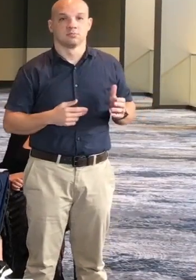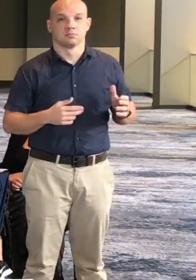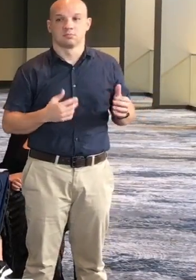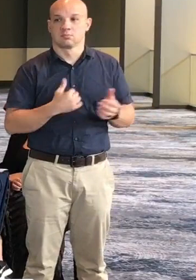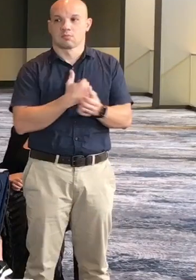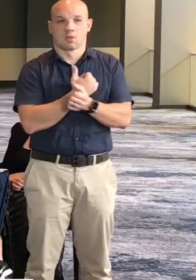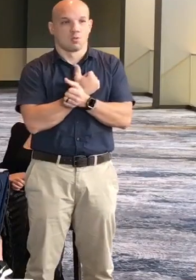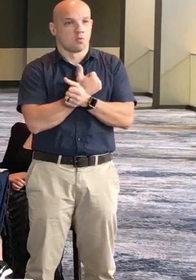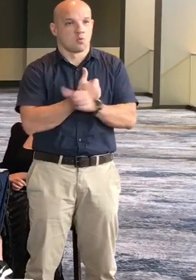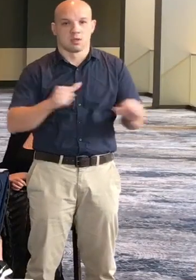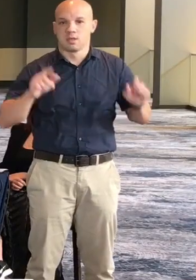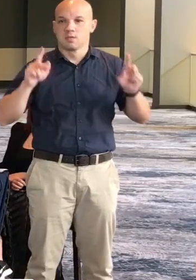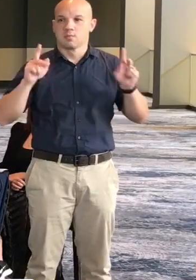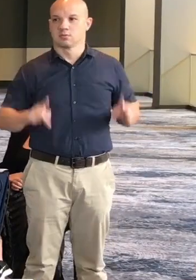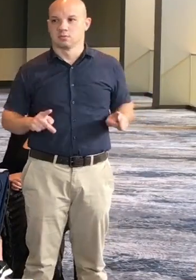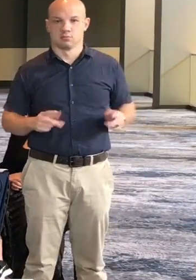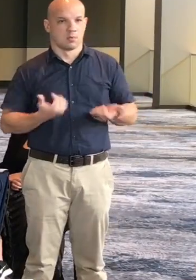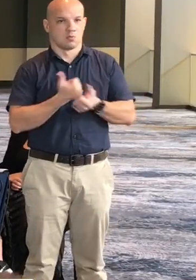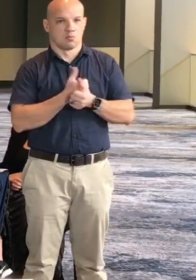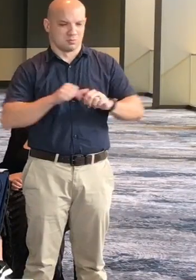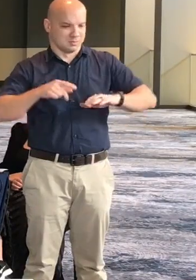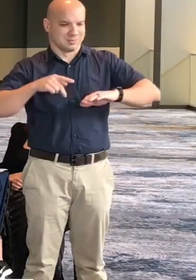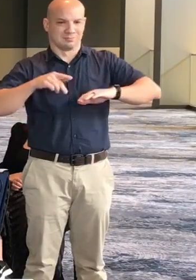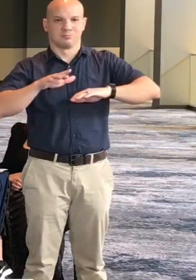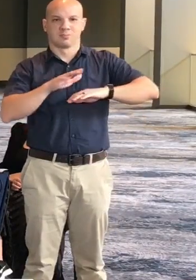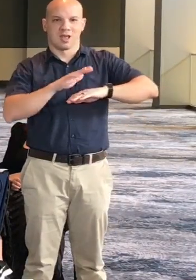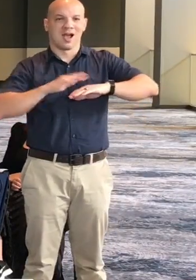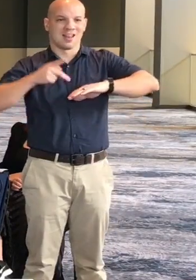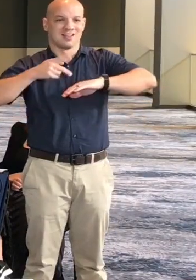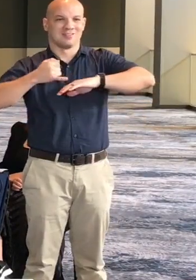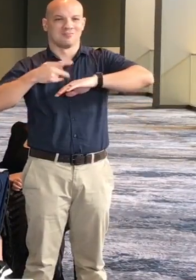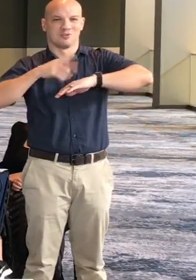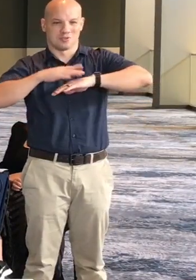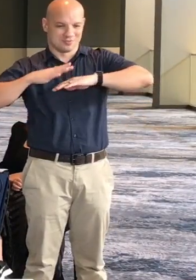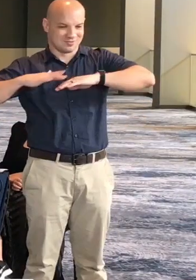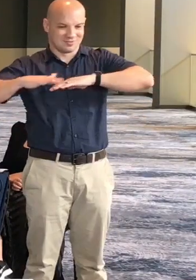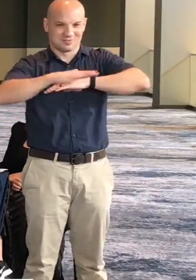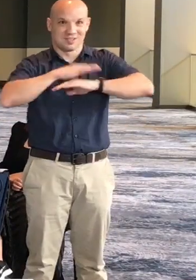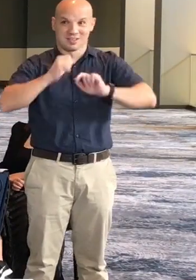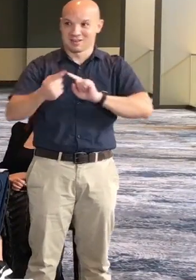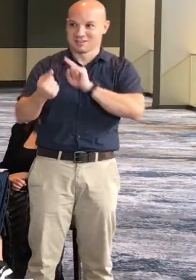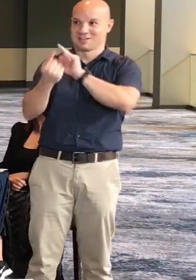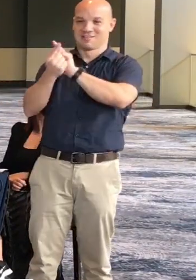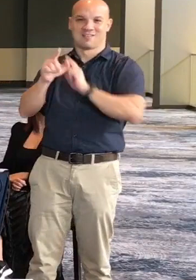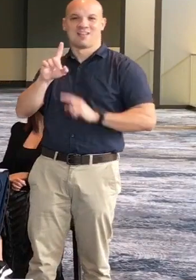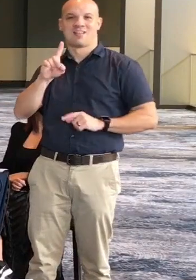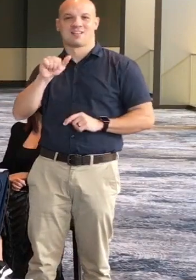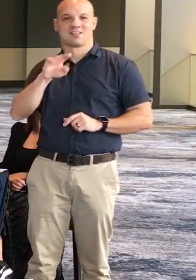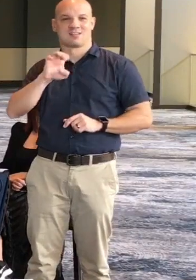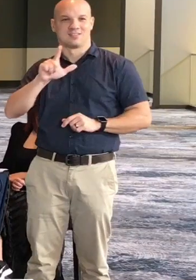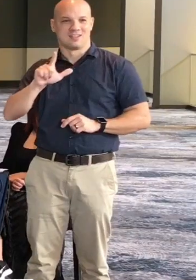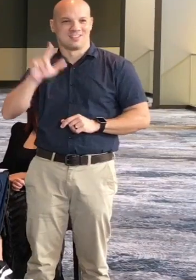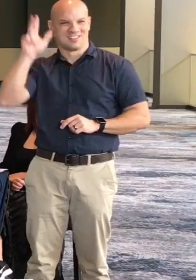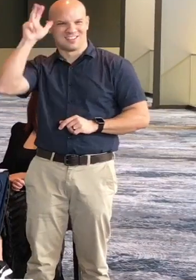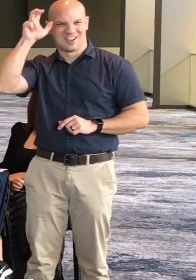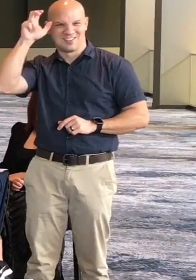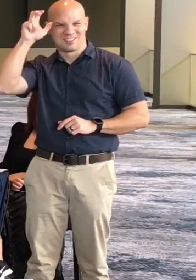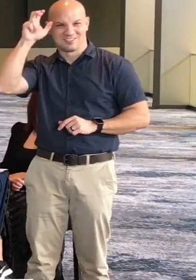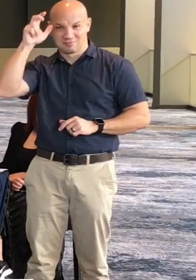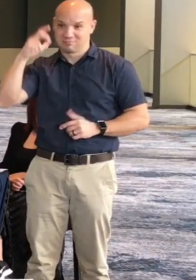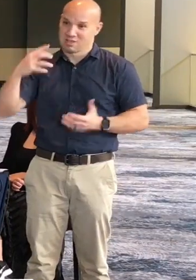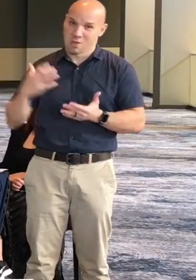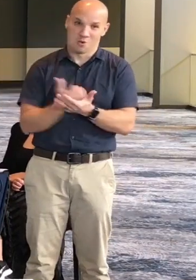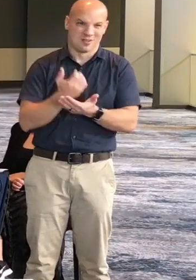personas de cualquier parte de la isla que quieran verse con Daniel el Travieso y sean parte de este Travieso